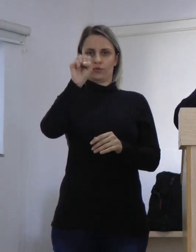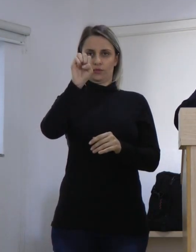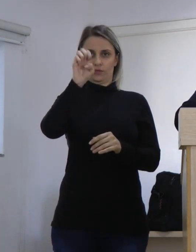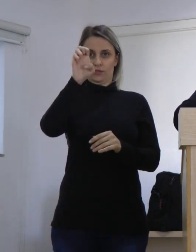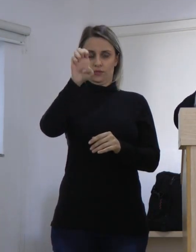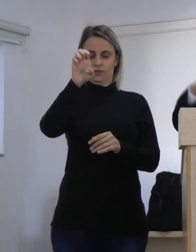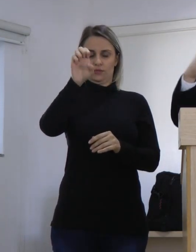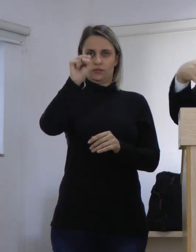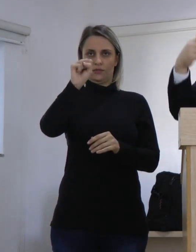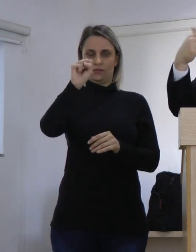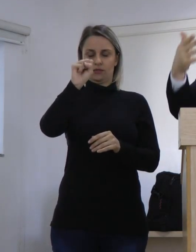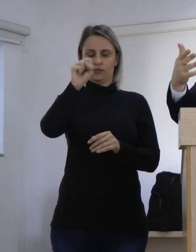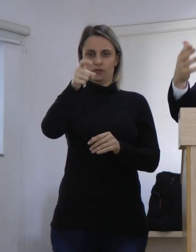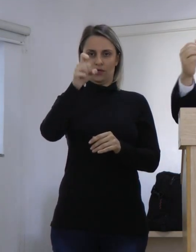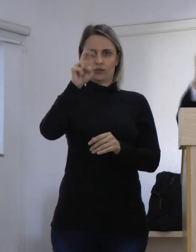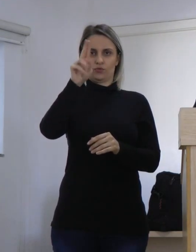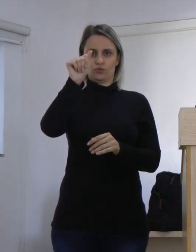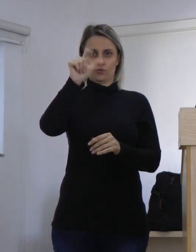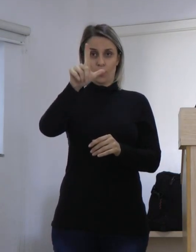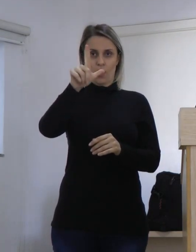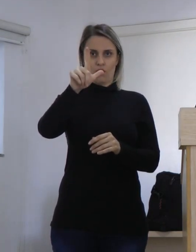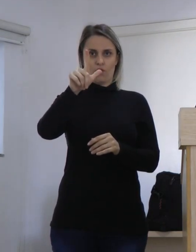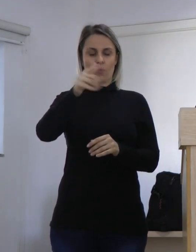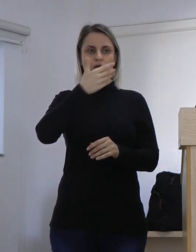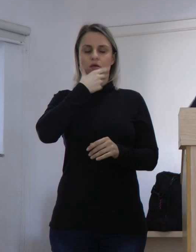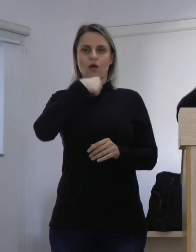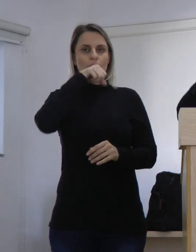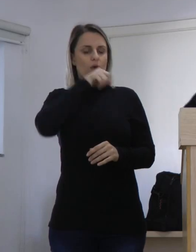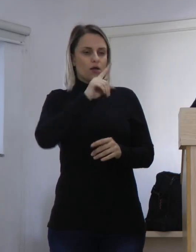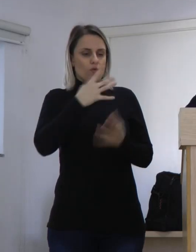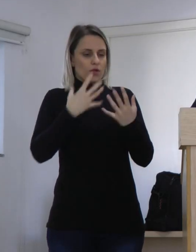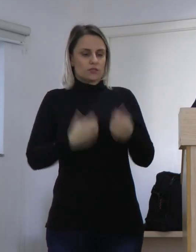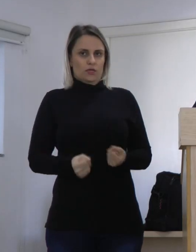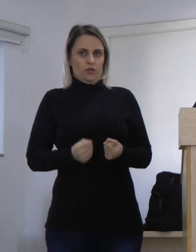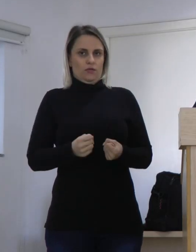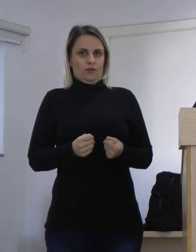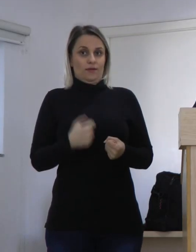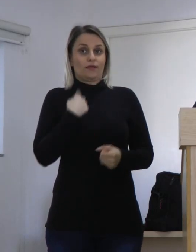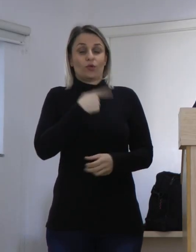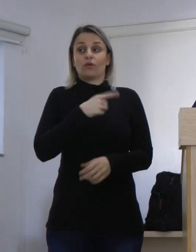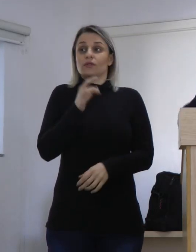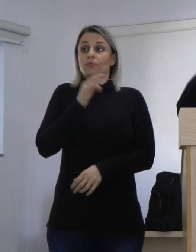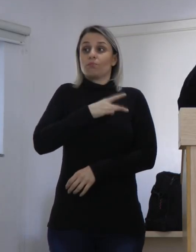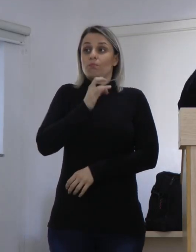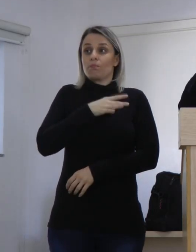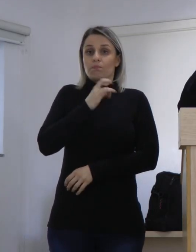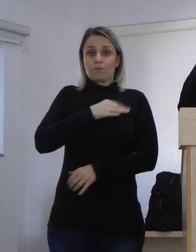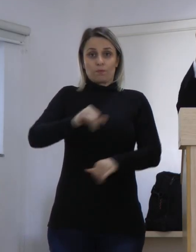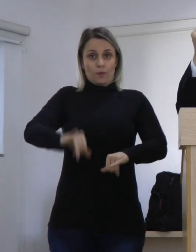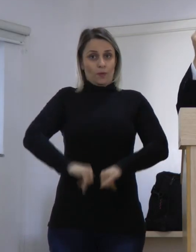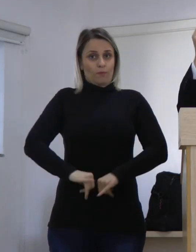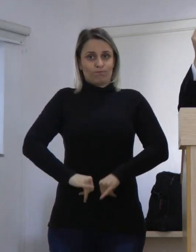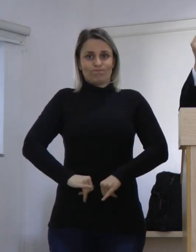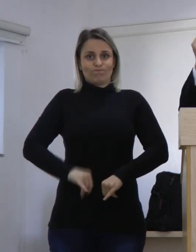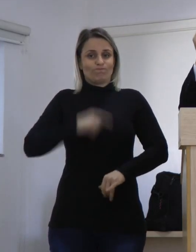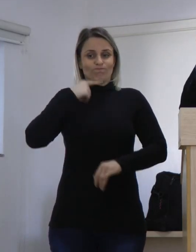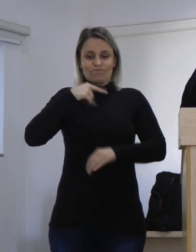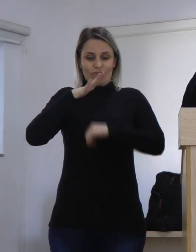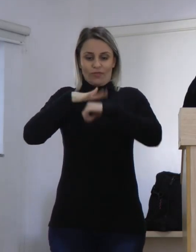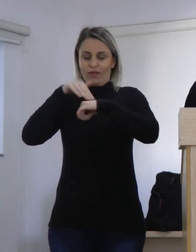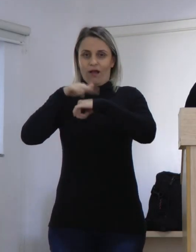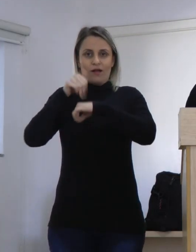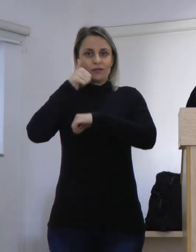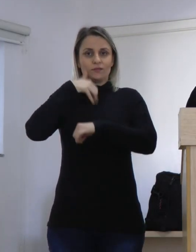Então nós temos muito medo de não agradar os pais. Sofremos muito por causa disso. E como eles gostam normalmente de